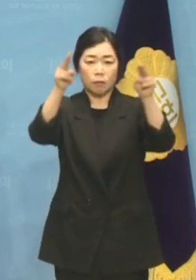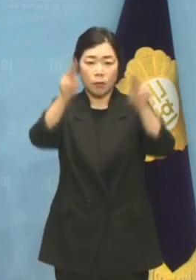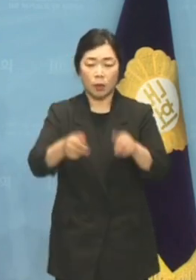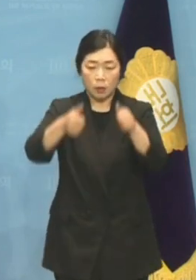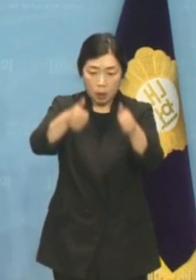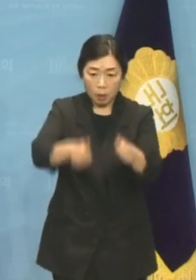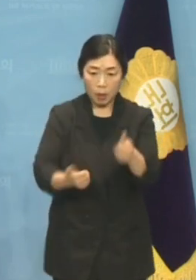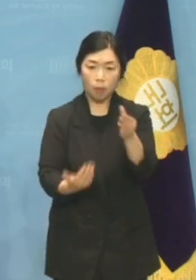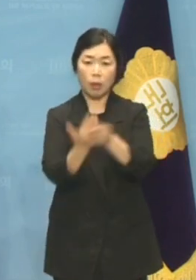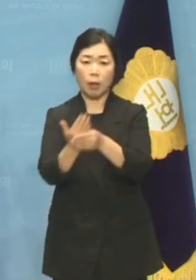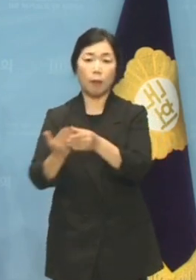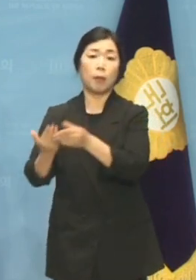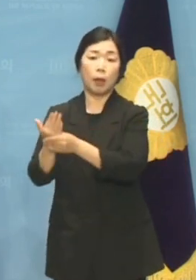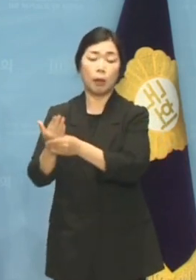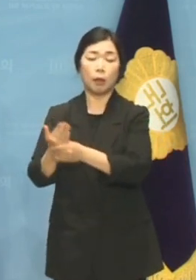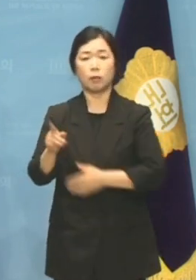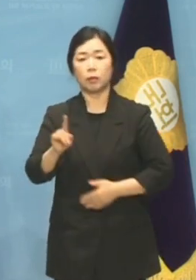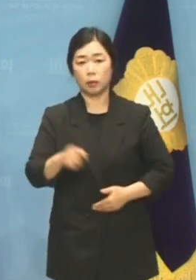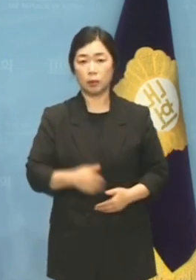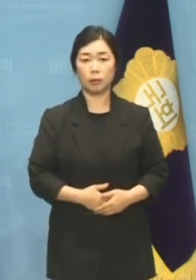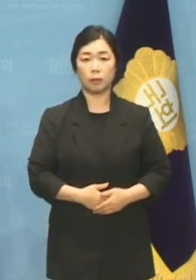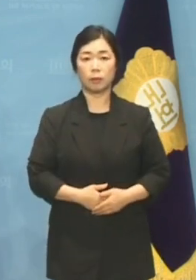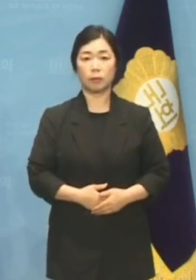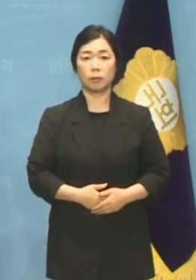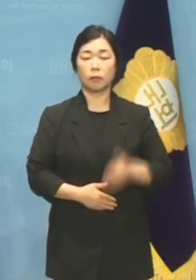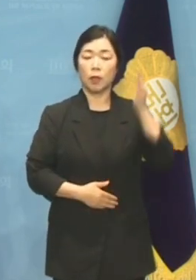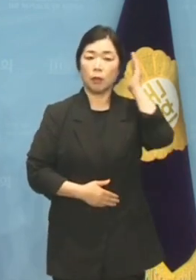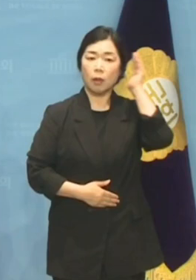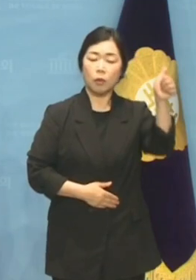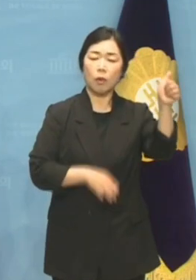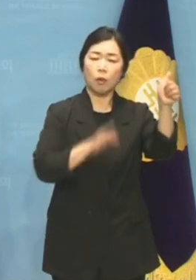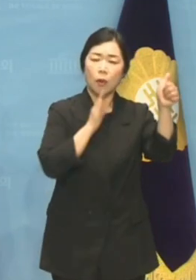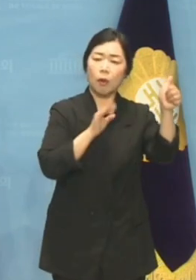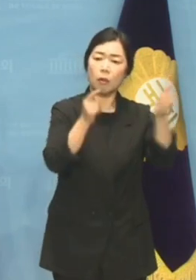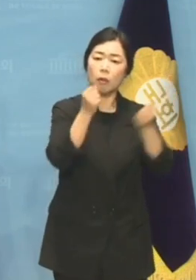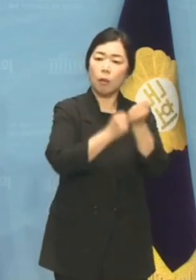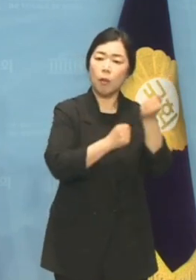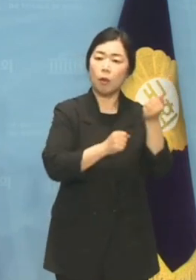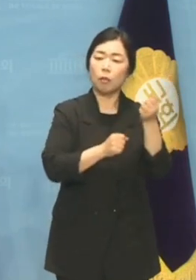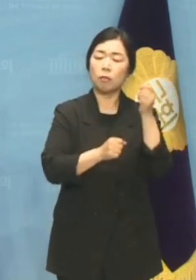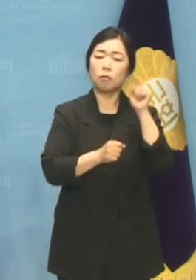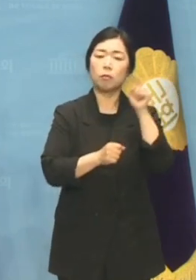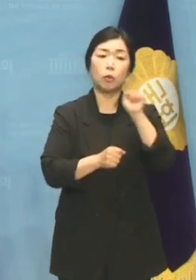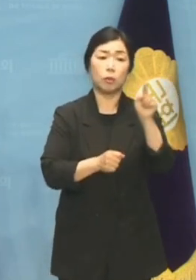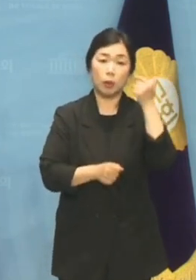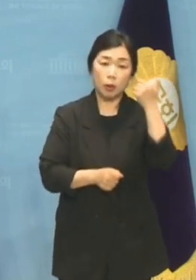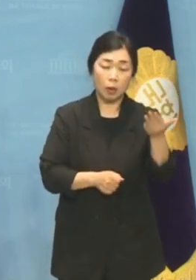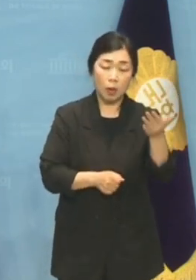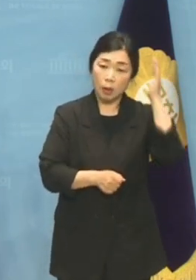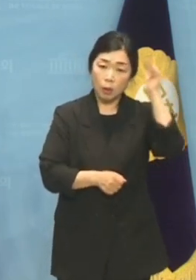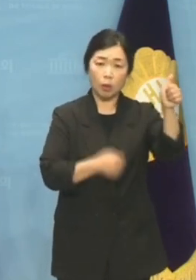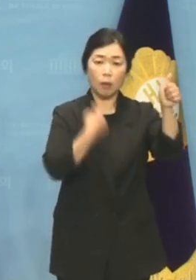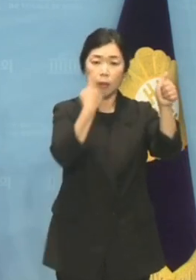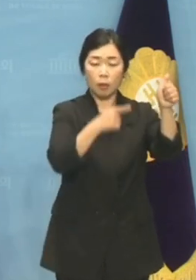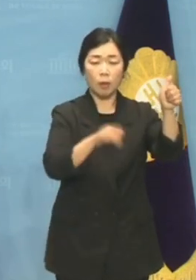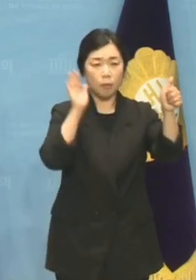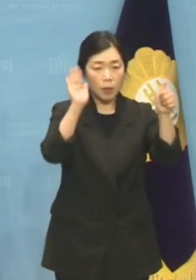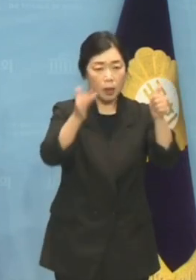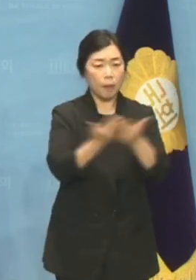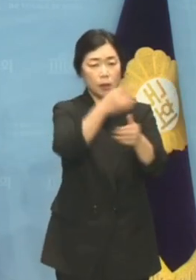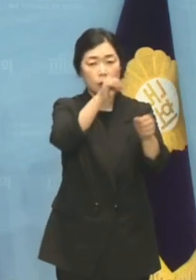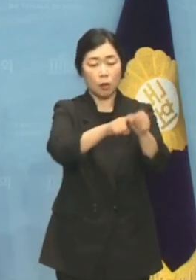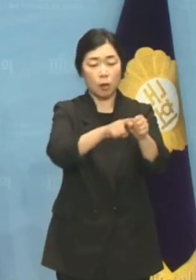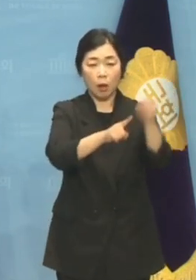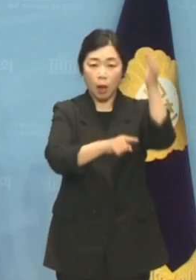참배가 벌어졌습니다. 이에 대해 대통령은 과연 무엇이라 설명할 것인지, 대통령이 말한